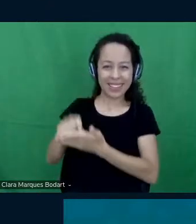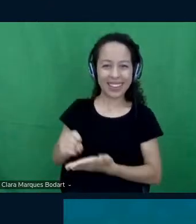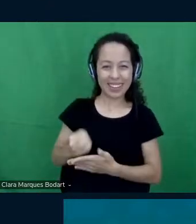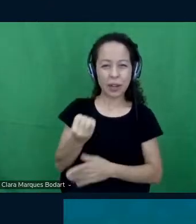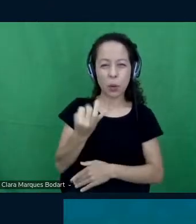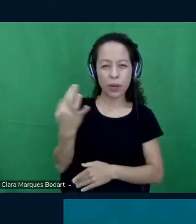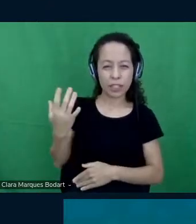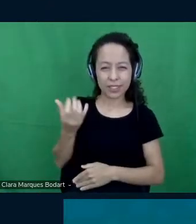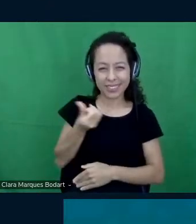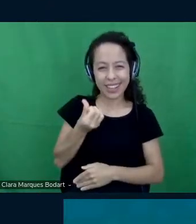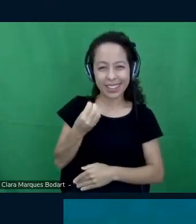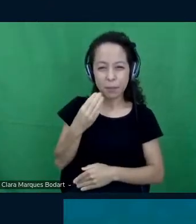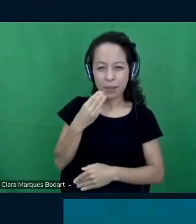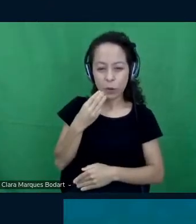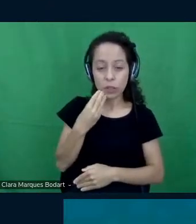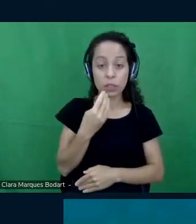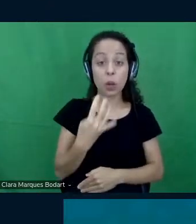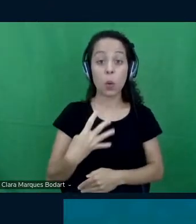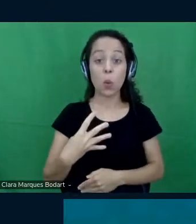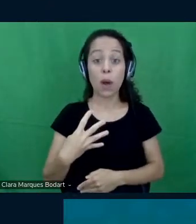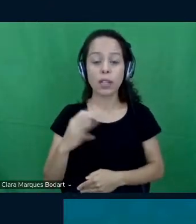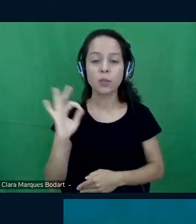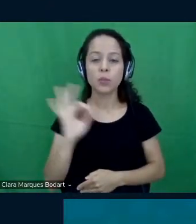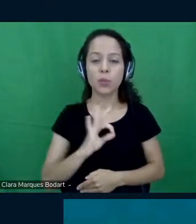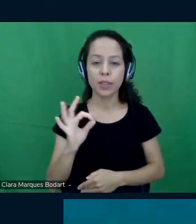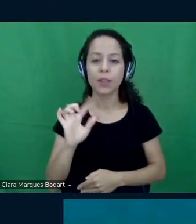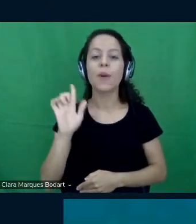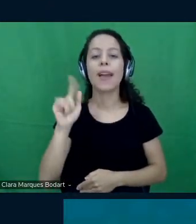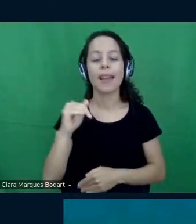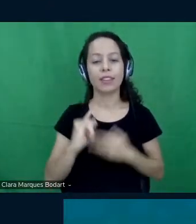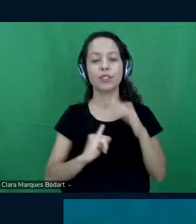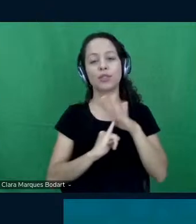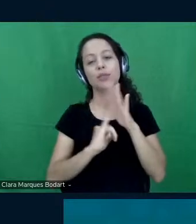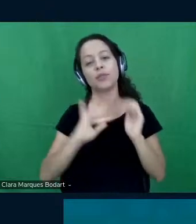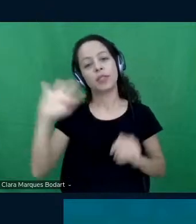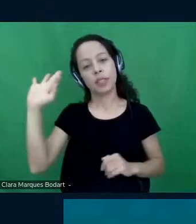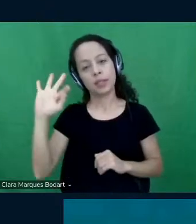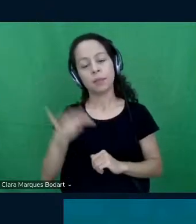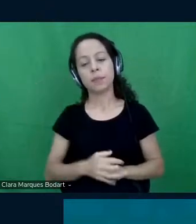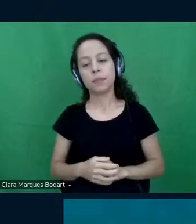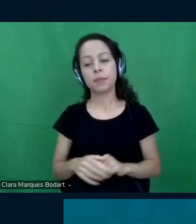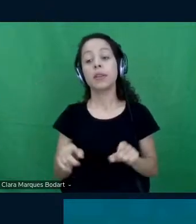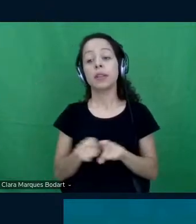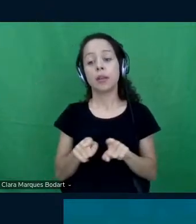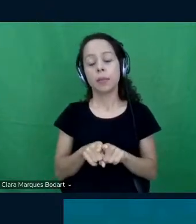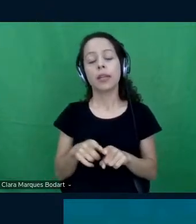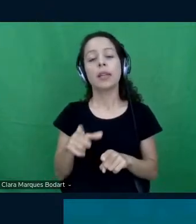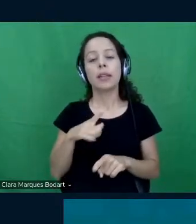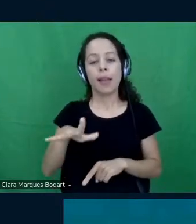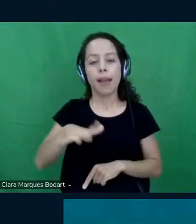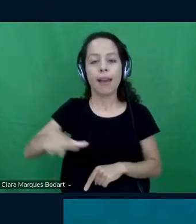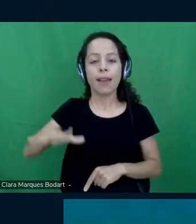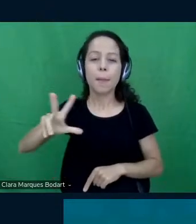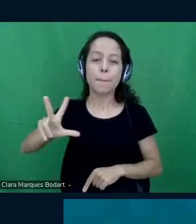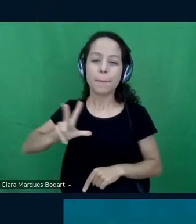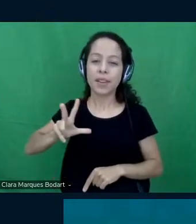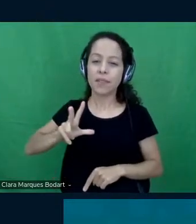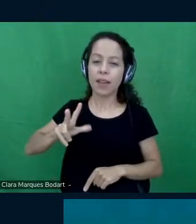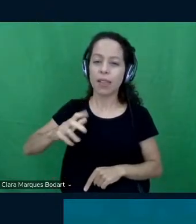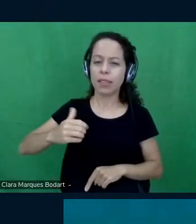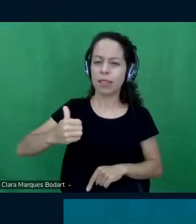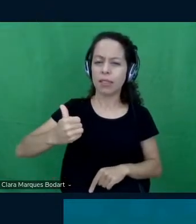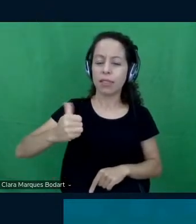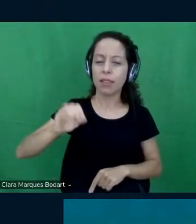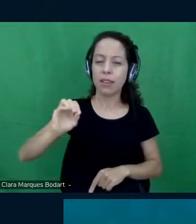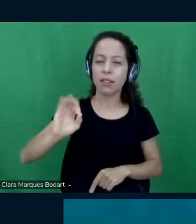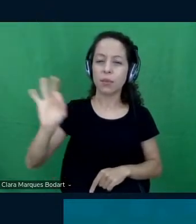do ensino médio, e temos a rede privada, que fica girando em torno de 10%, oscila um pouco, às